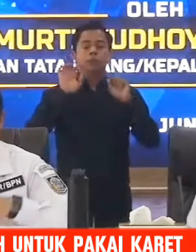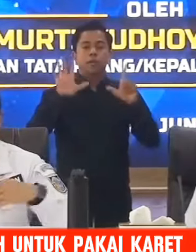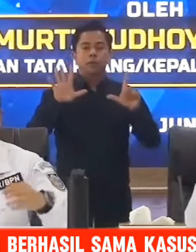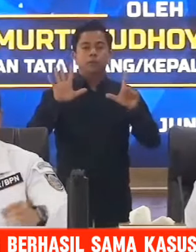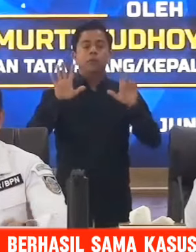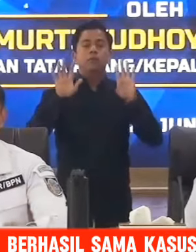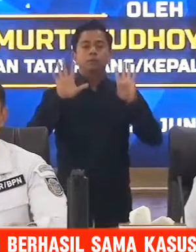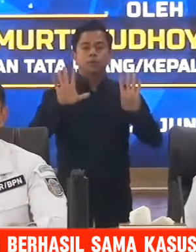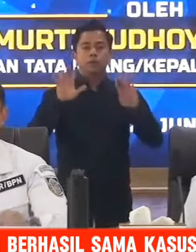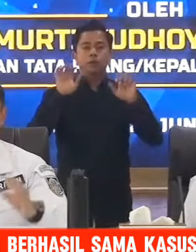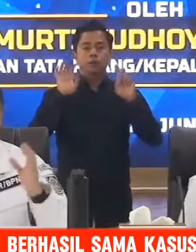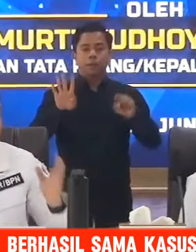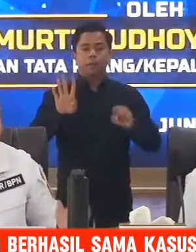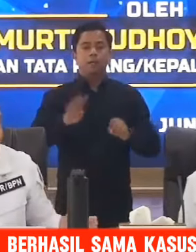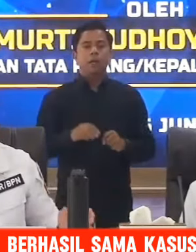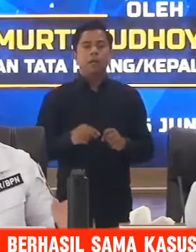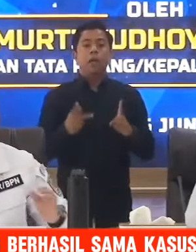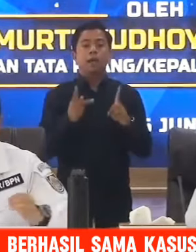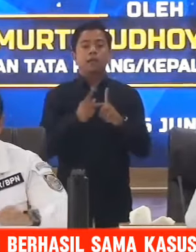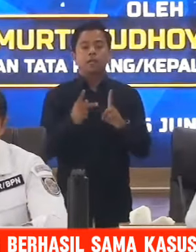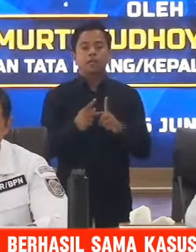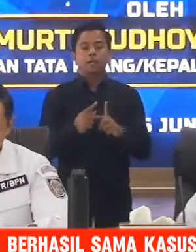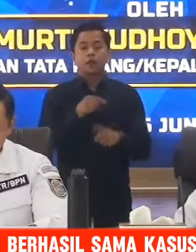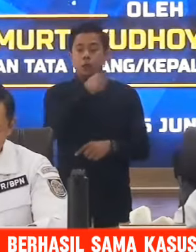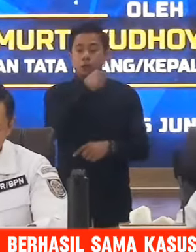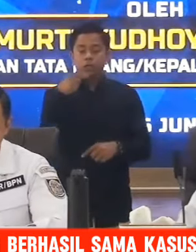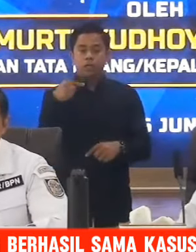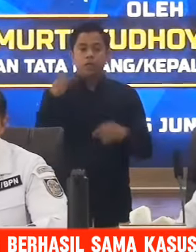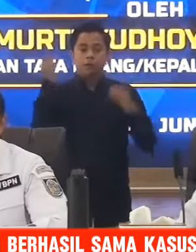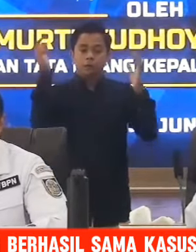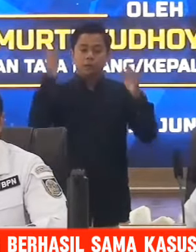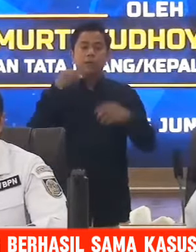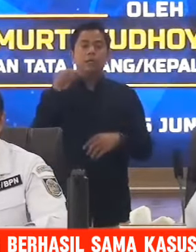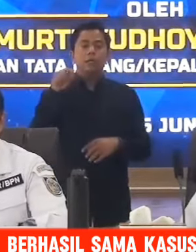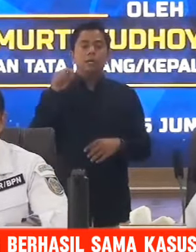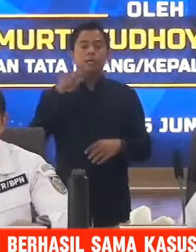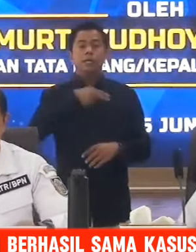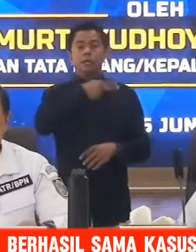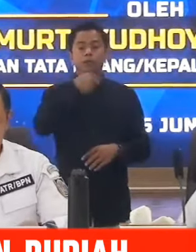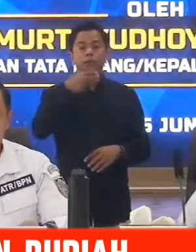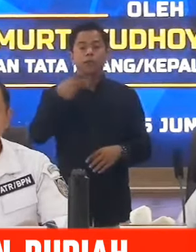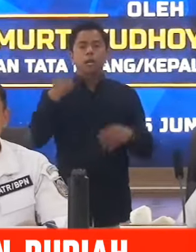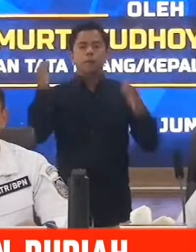kerugian baik kerugian negara dan masyarakat yang berhasil diselamatkan senilai